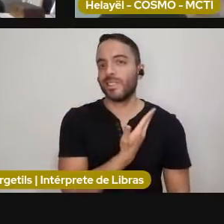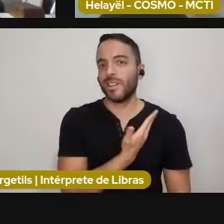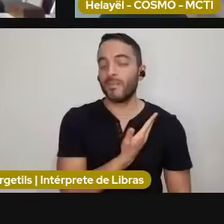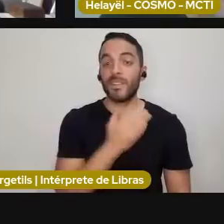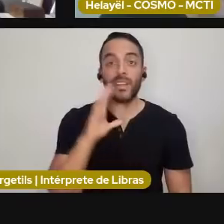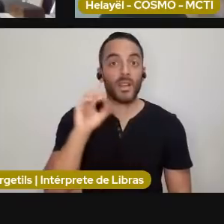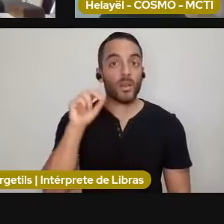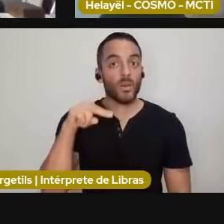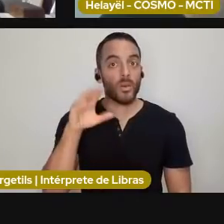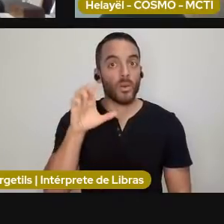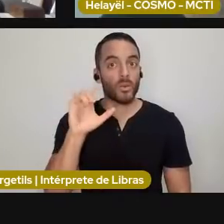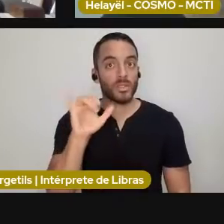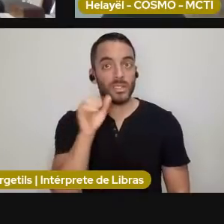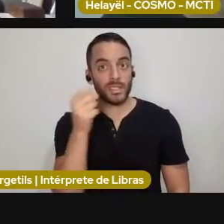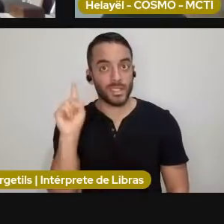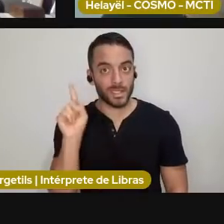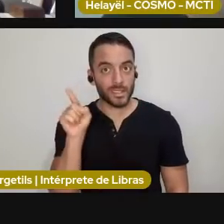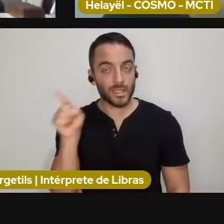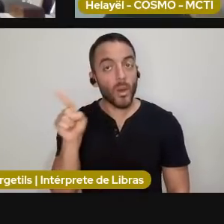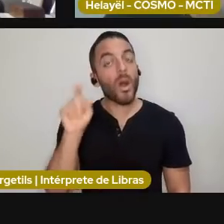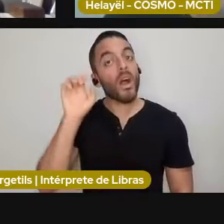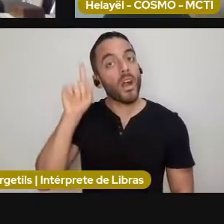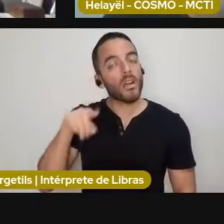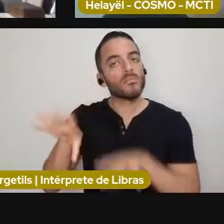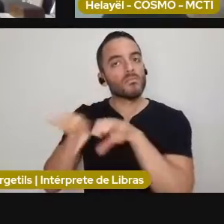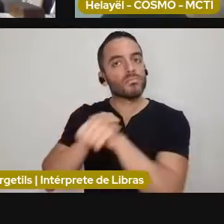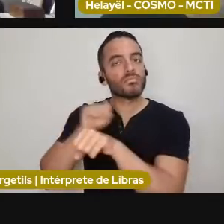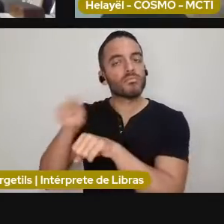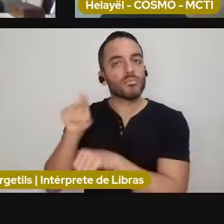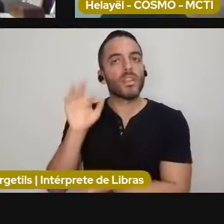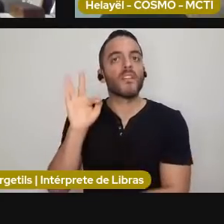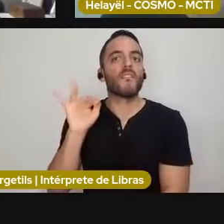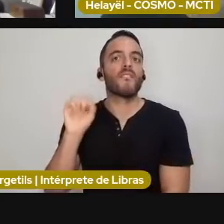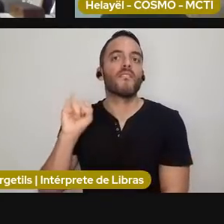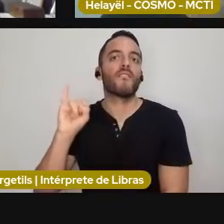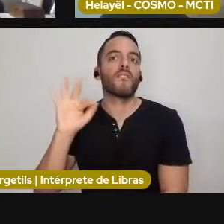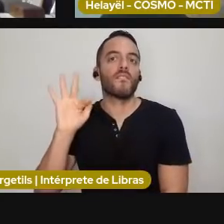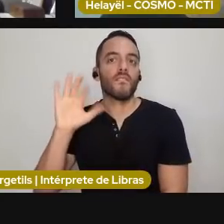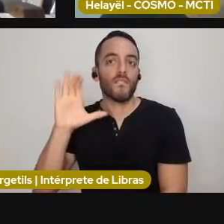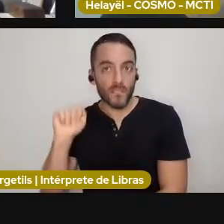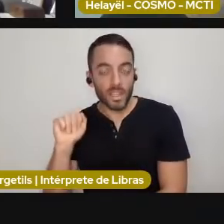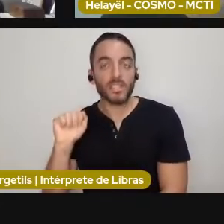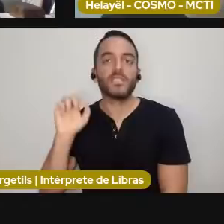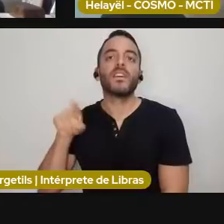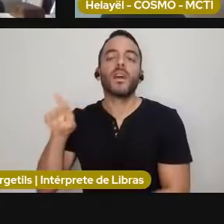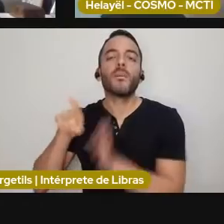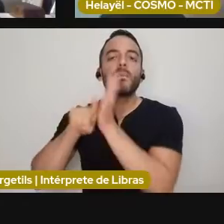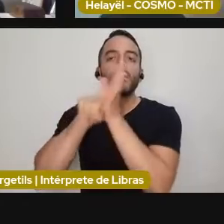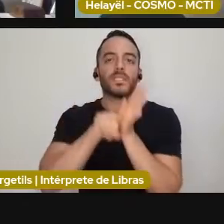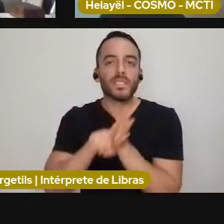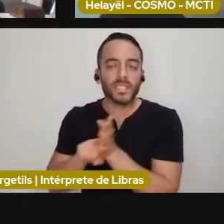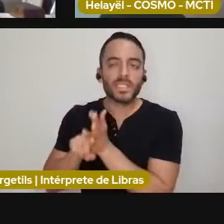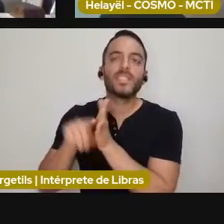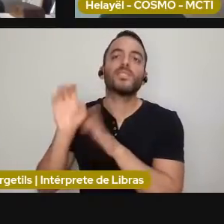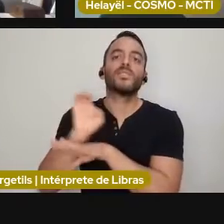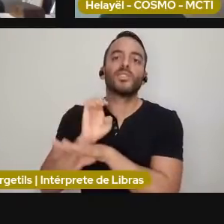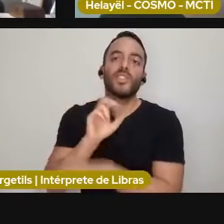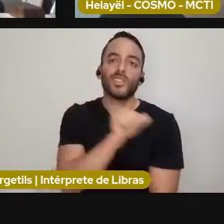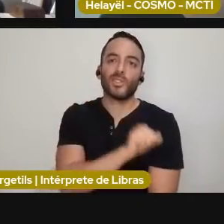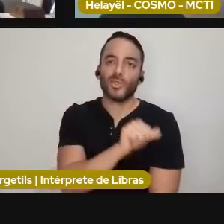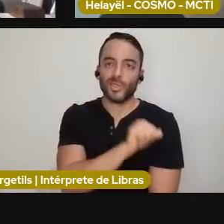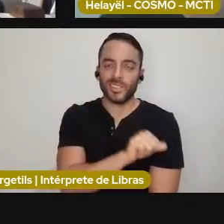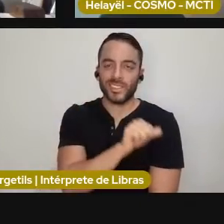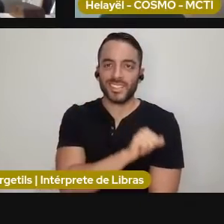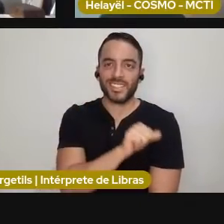Barbosa Lima, que é física e pesquisadora da Universidade do Estado do Rio de Janeiro. Eu vou pedir à Rita